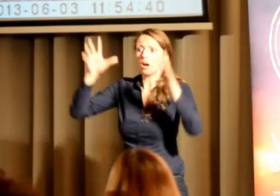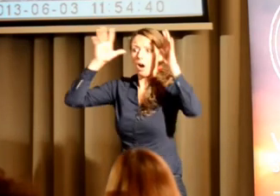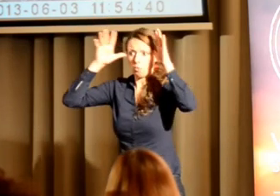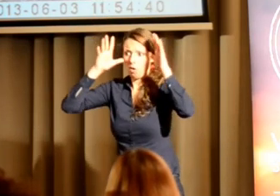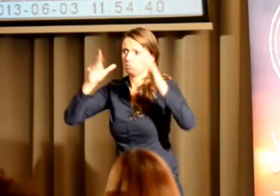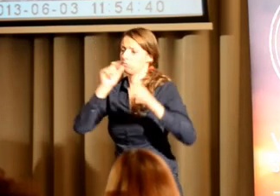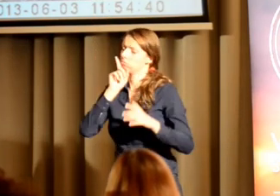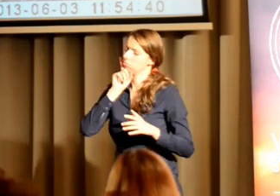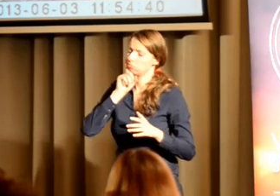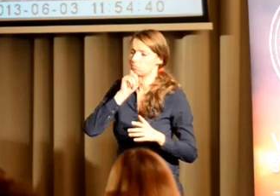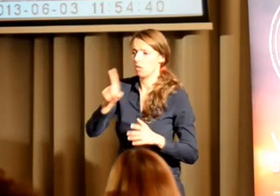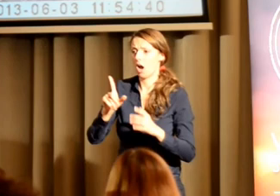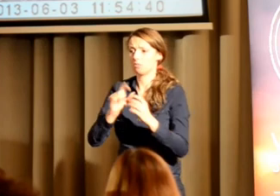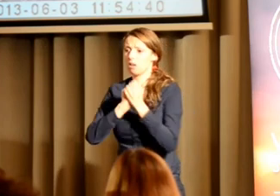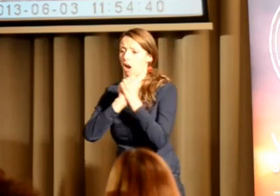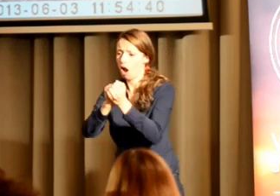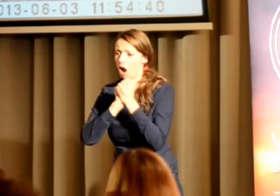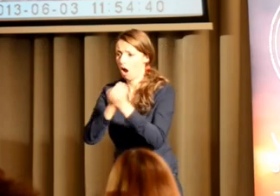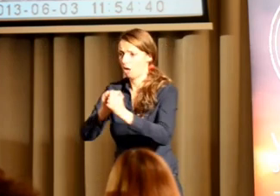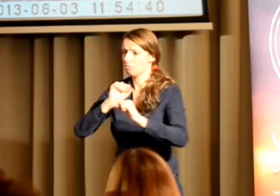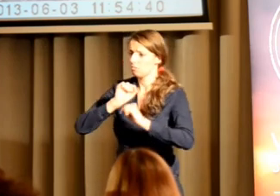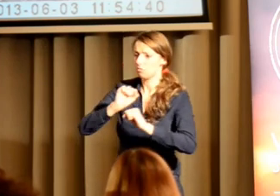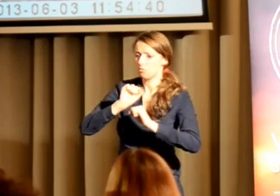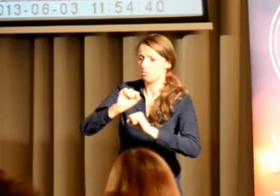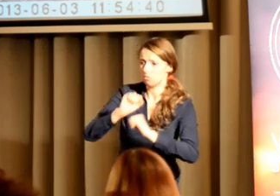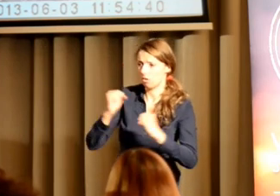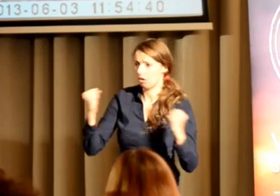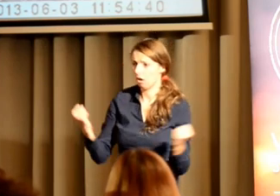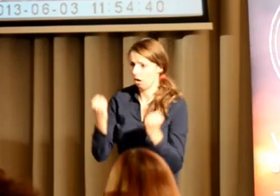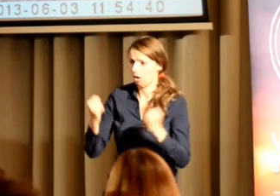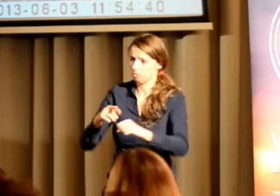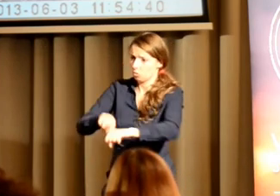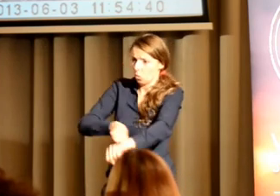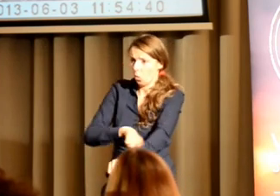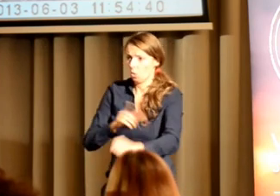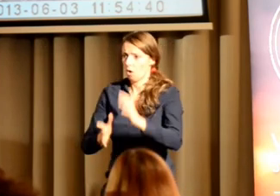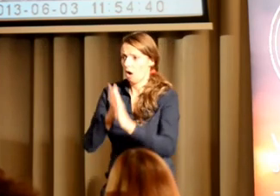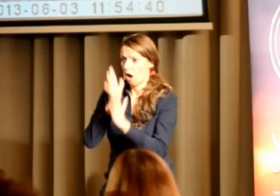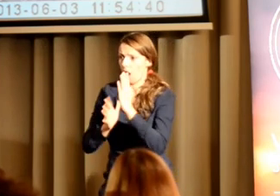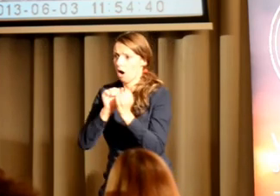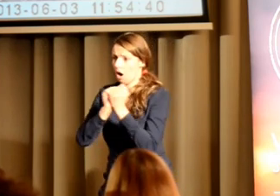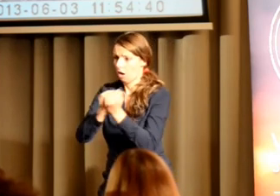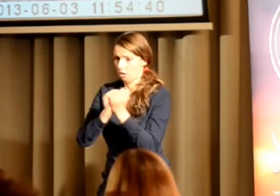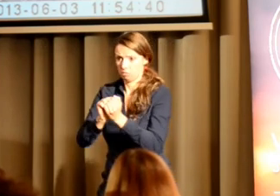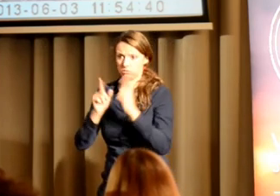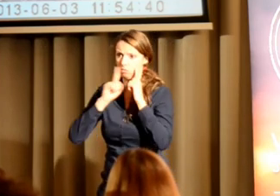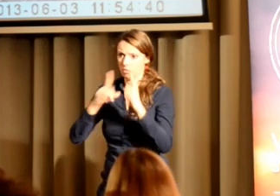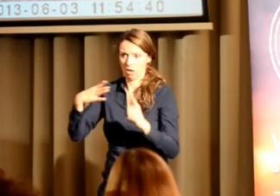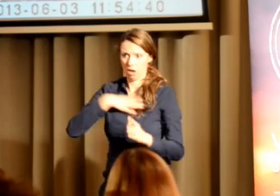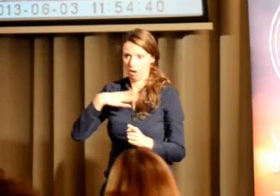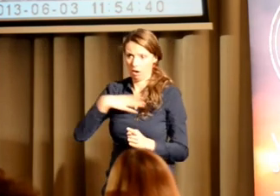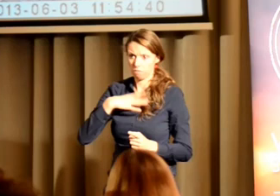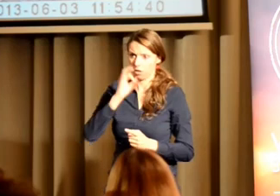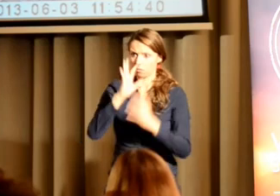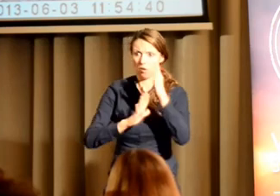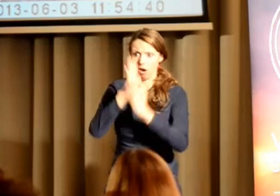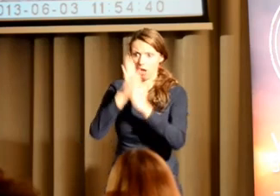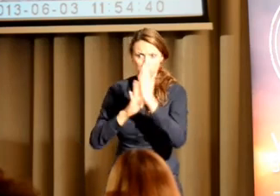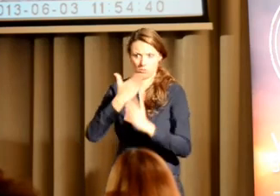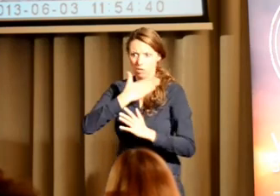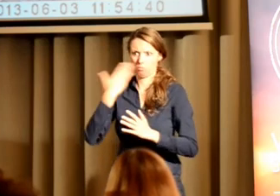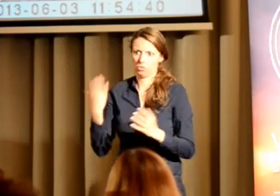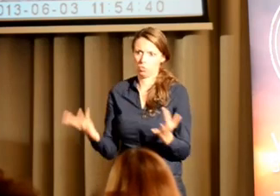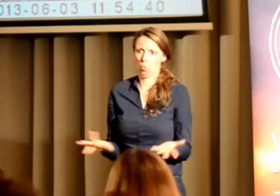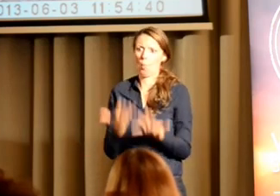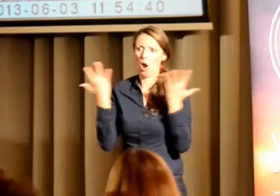wytrwale bronić. Więc to życie wilka w lesie to nie jest bajka, to jest po prostu ciężka karuwa, ciągle na nogach, ciągle w